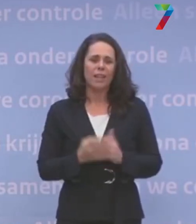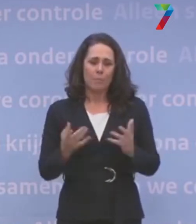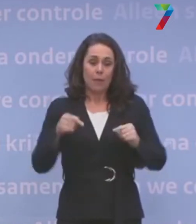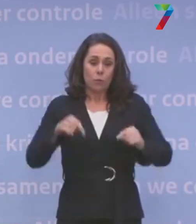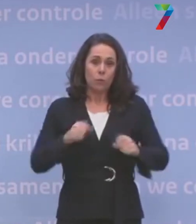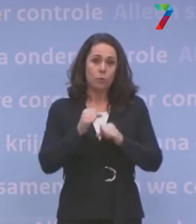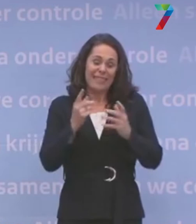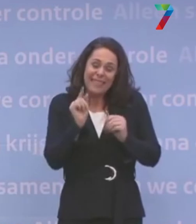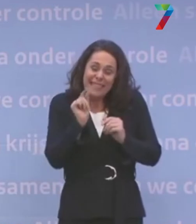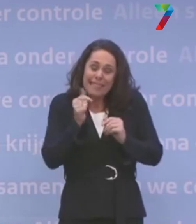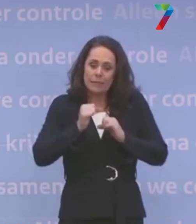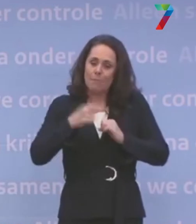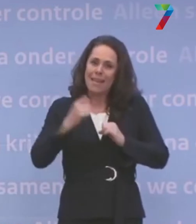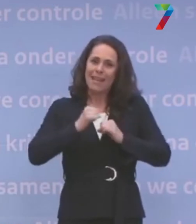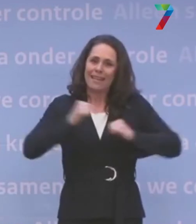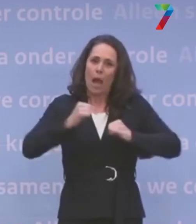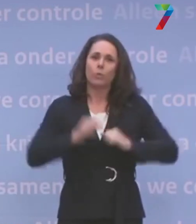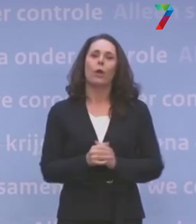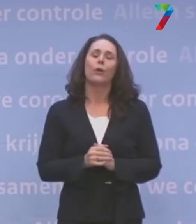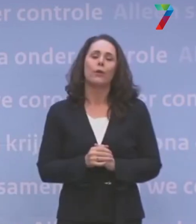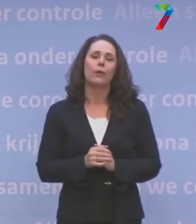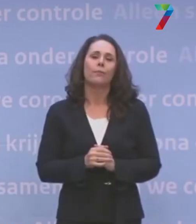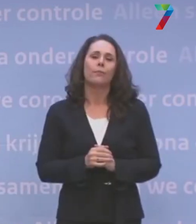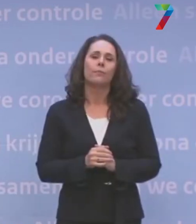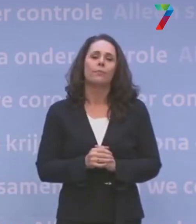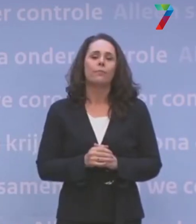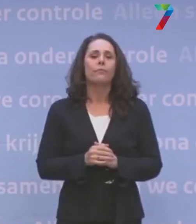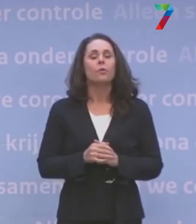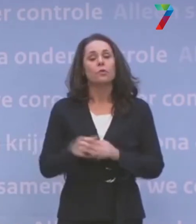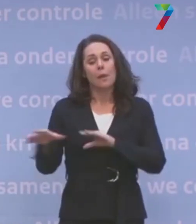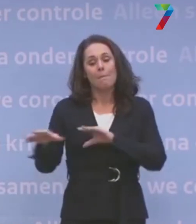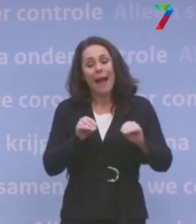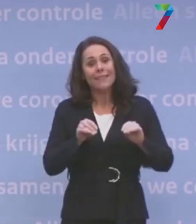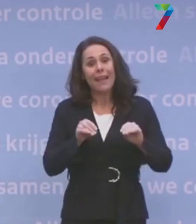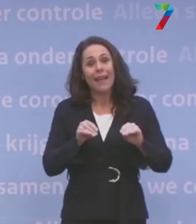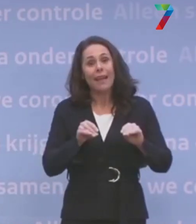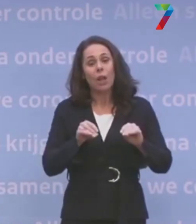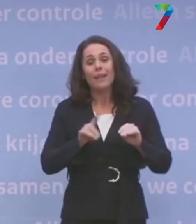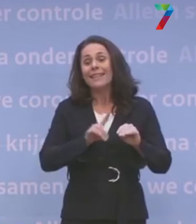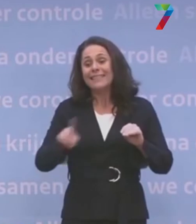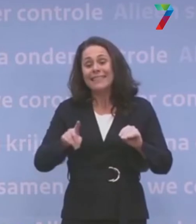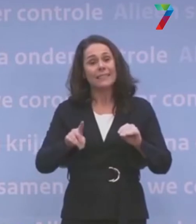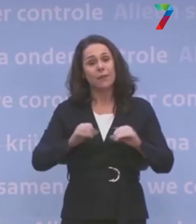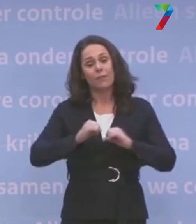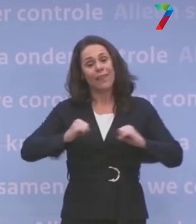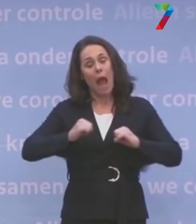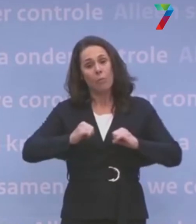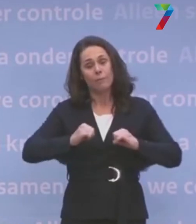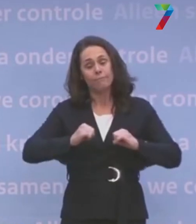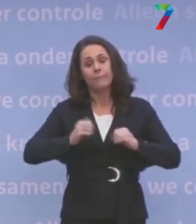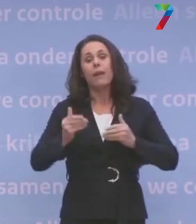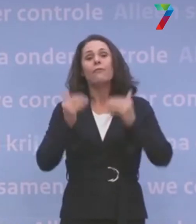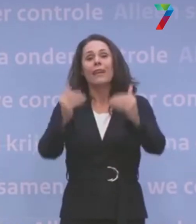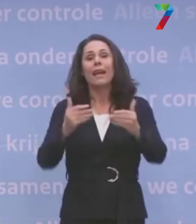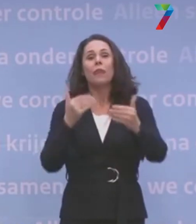ruimte nu vandaag mogelijk. Vandaag verlengen we de maatregelen die we niet kunnen verruimen tot 20 mei.